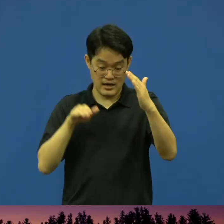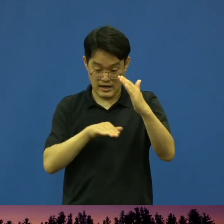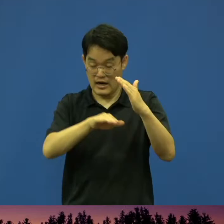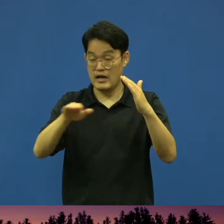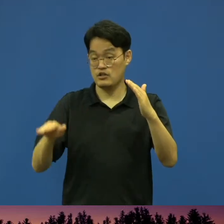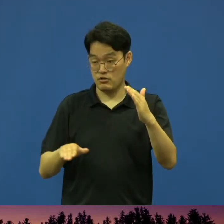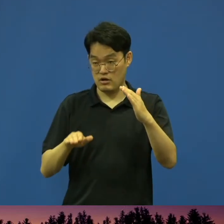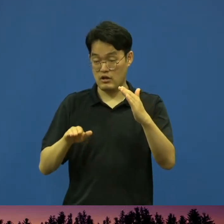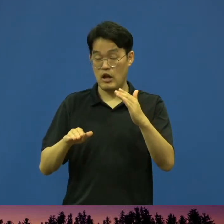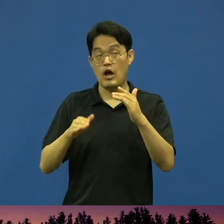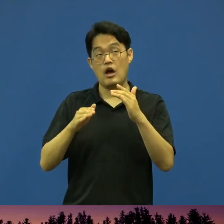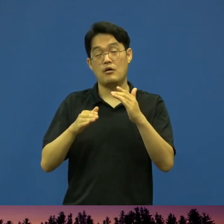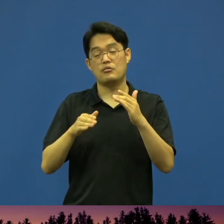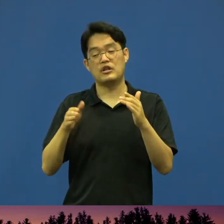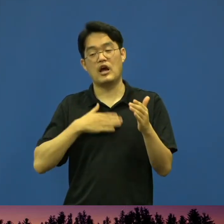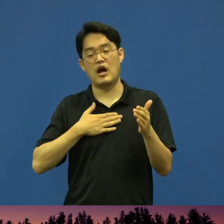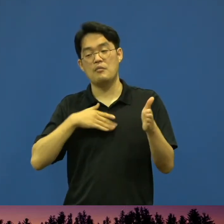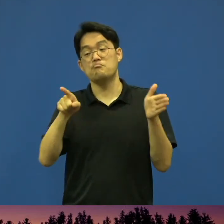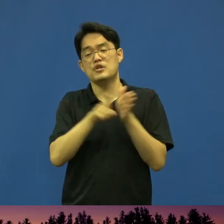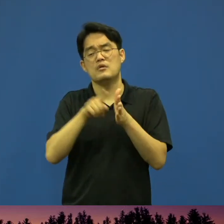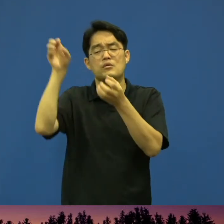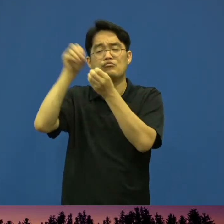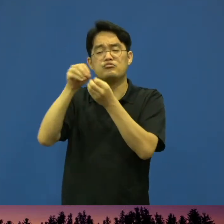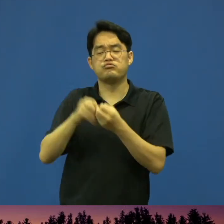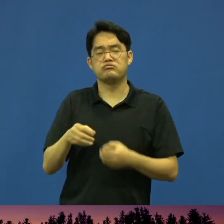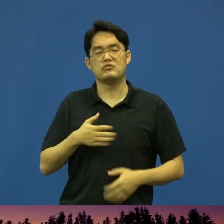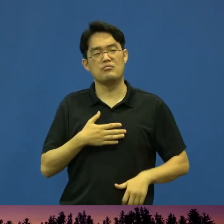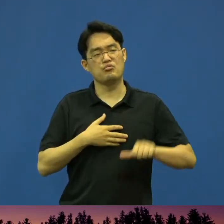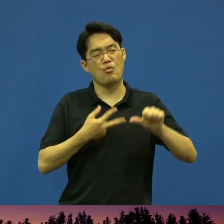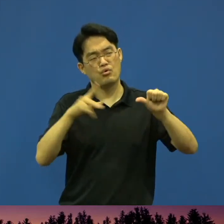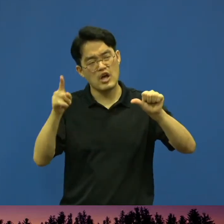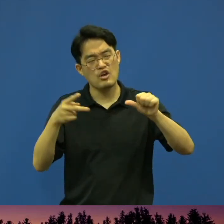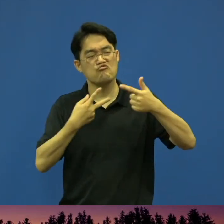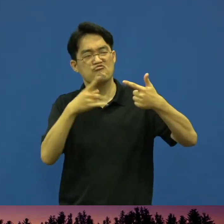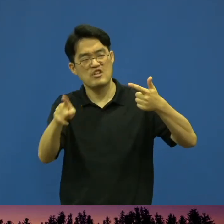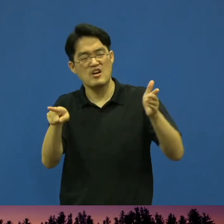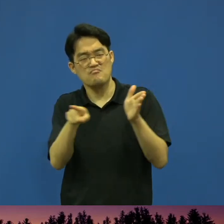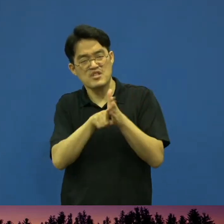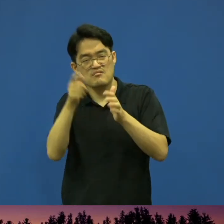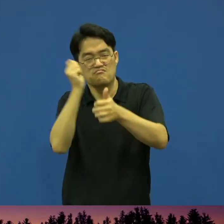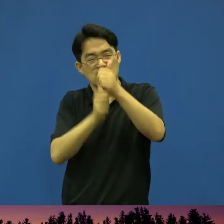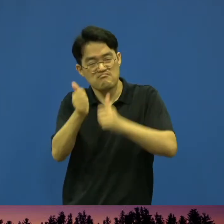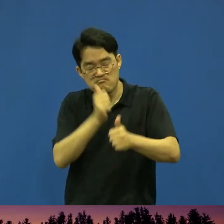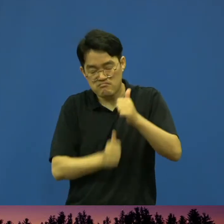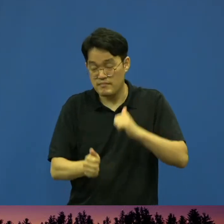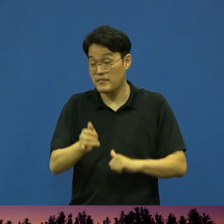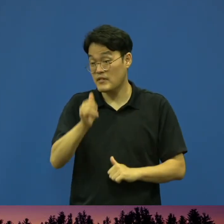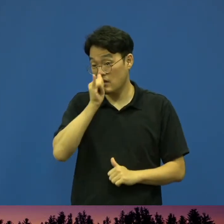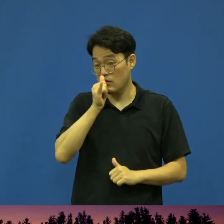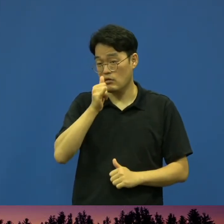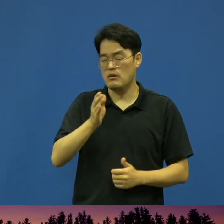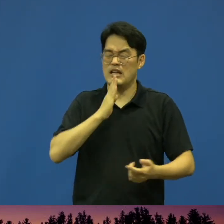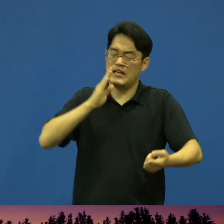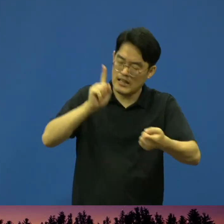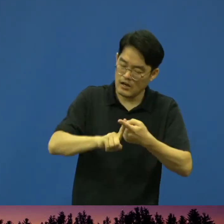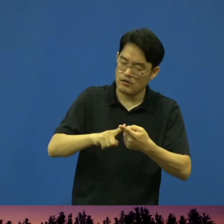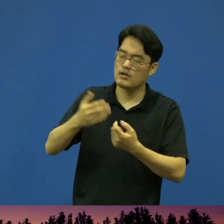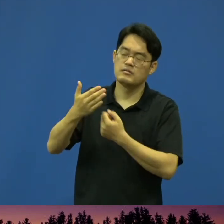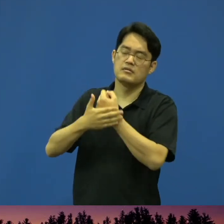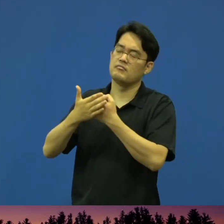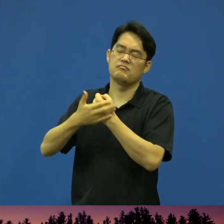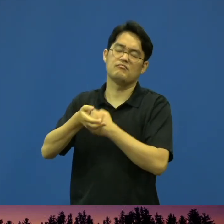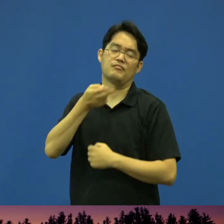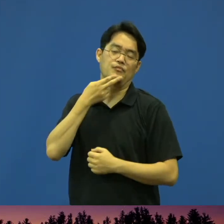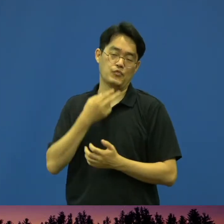할지라도, 믿음이 몇 대의 손이라 할지라도 당연한 은혜를 기대해서는 안 돼요.